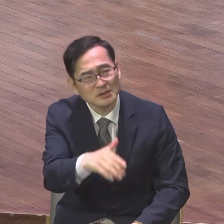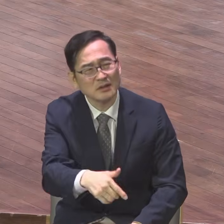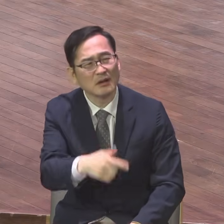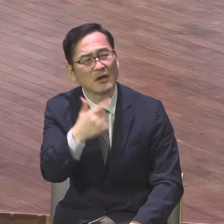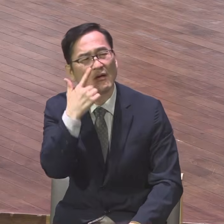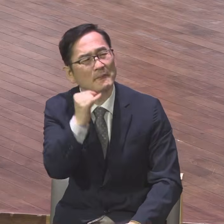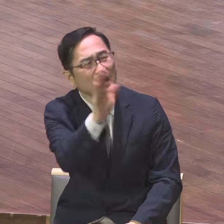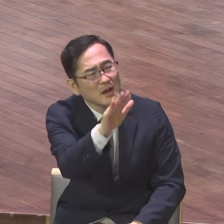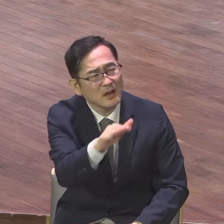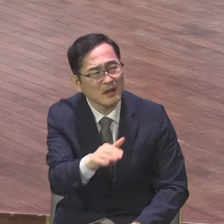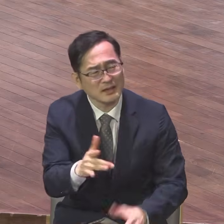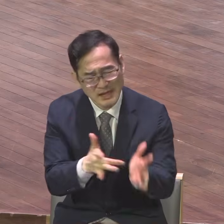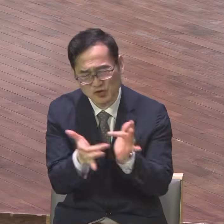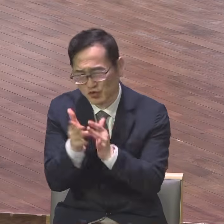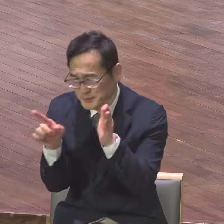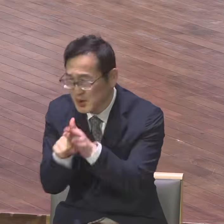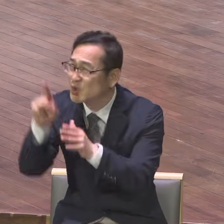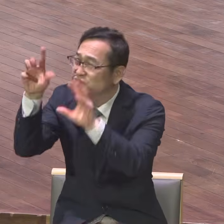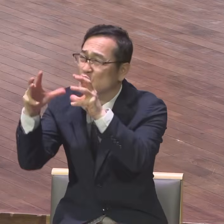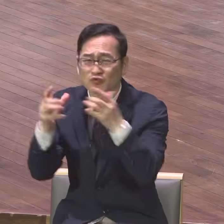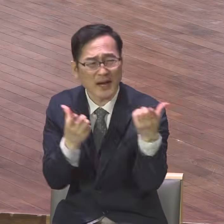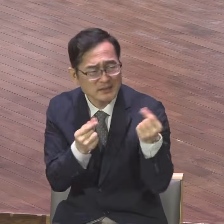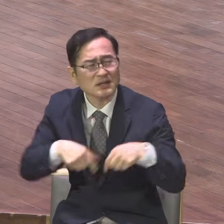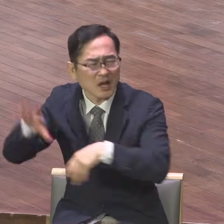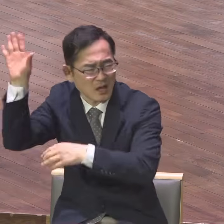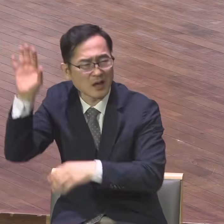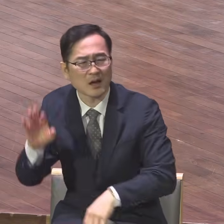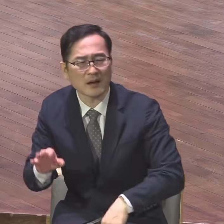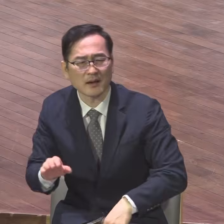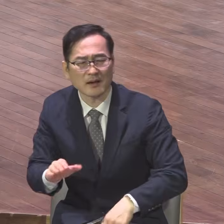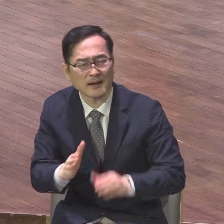예수 믿고 구원받아 천국 가야 합니다라고